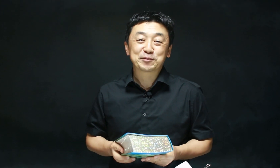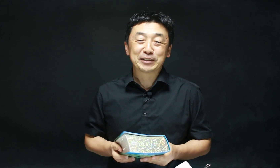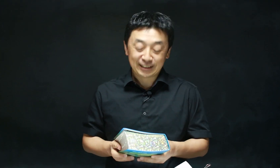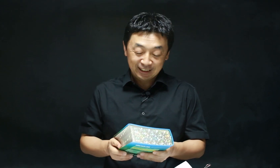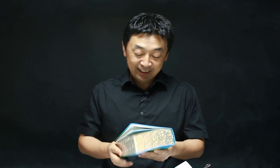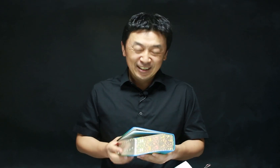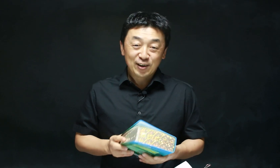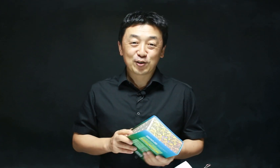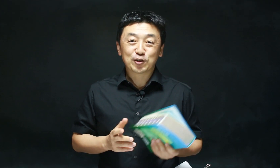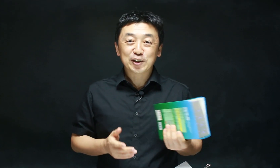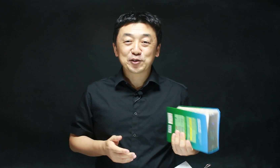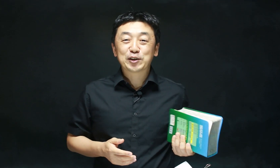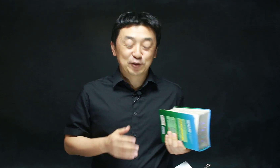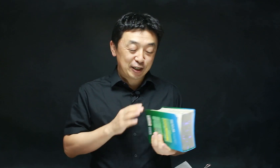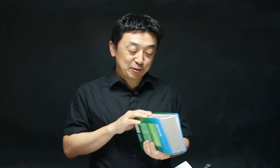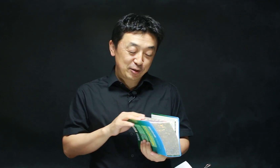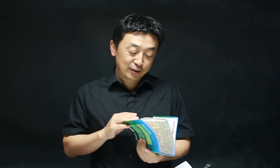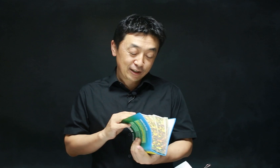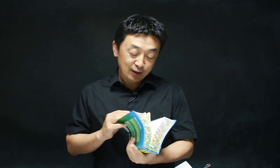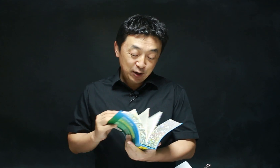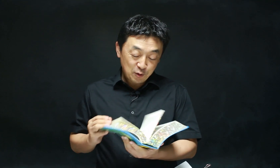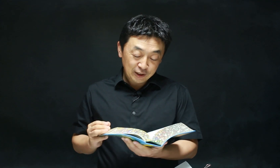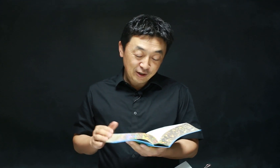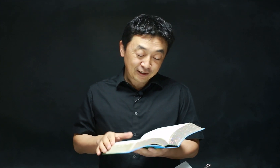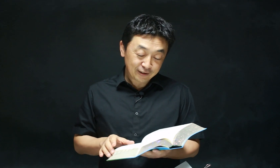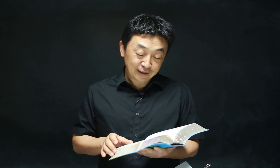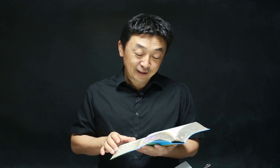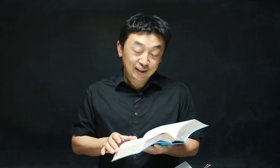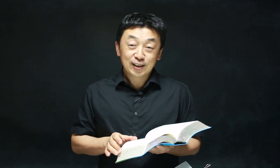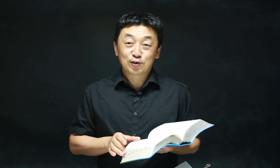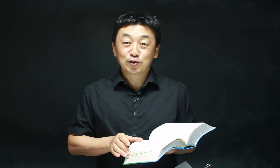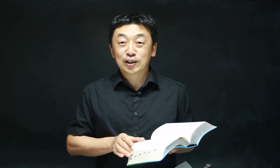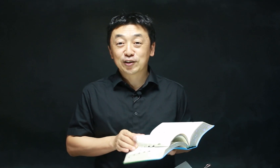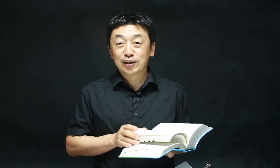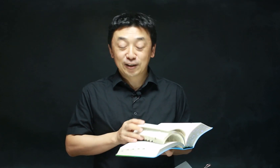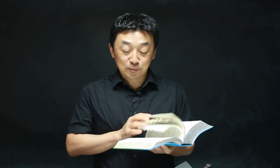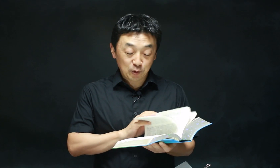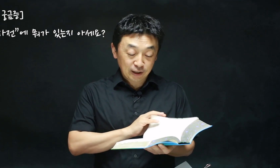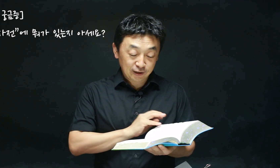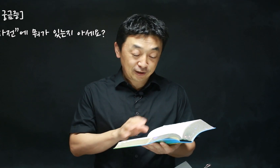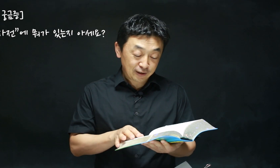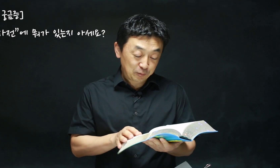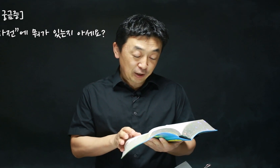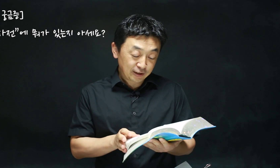사전입니다. 네. 국어 사전을 왜 들고 나왔냐면요. 네. 혹시 그거 아세요? 네. 이 국어 사전에 뭐가 있는지